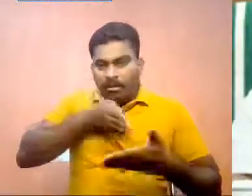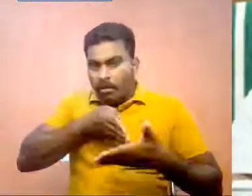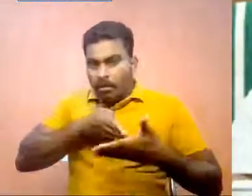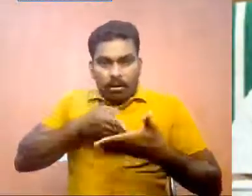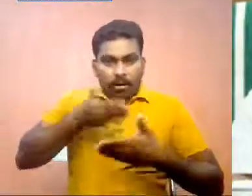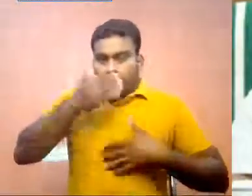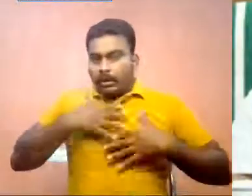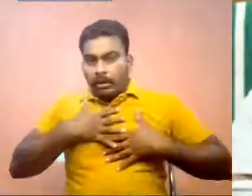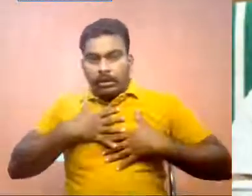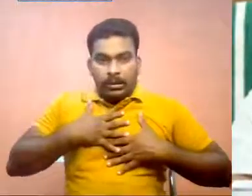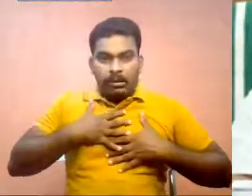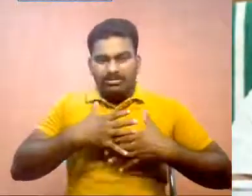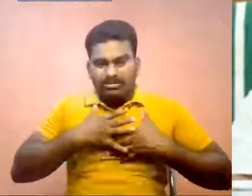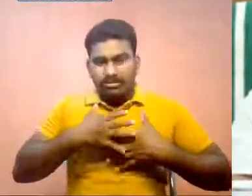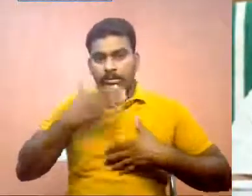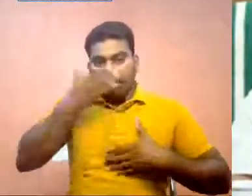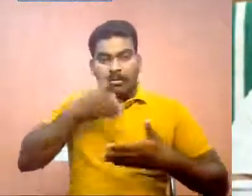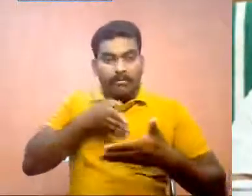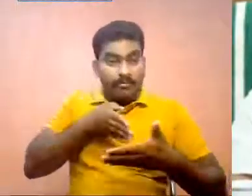ഇങ്ങനെയുള്ള ലക്ഷണങ്ങൾ കണ്ടാൽ